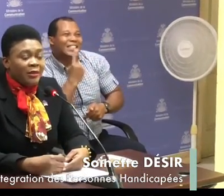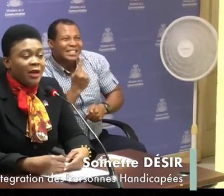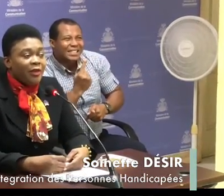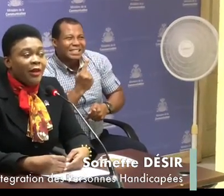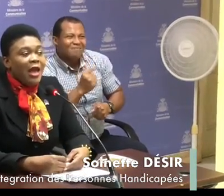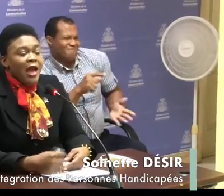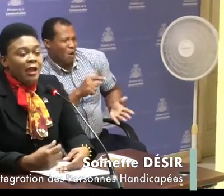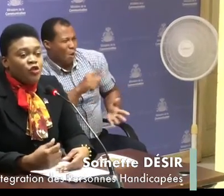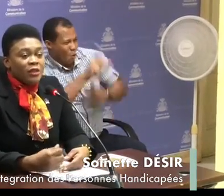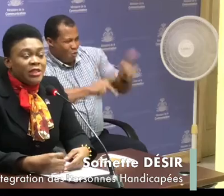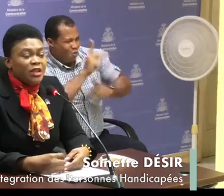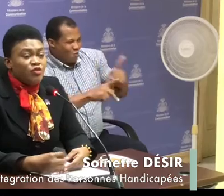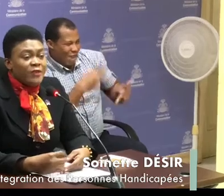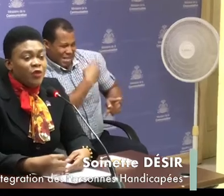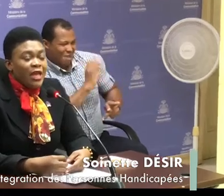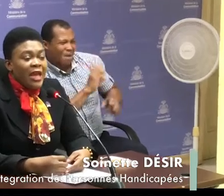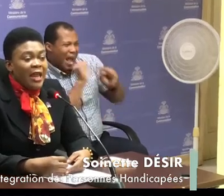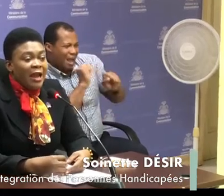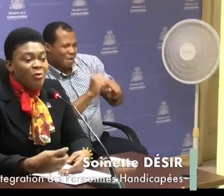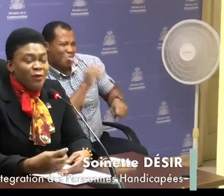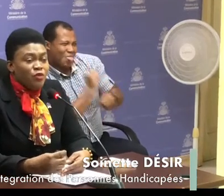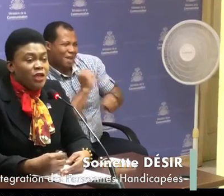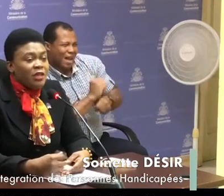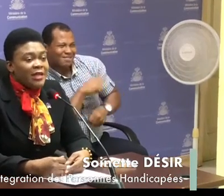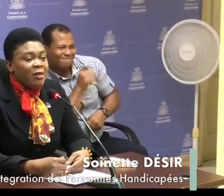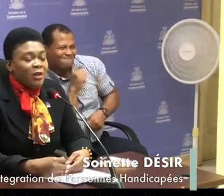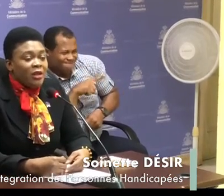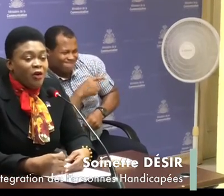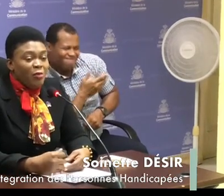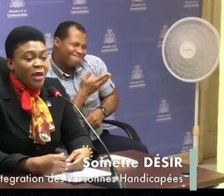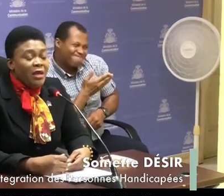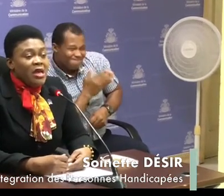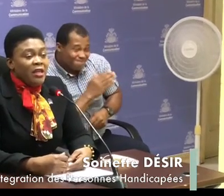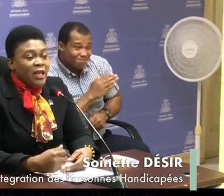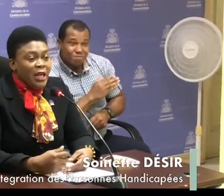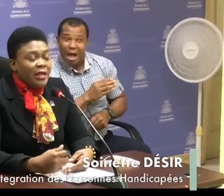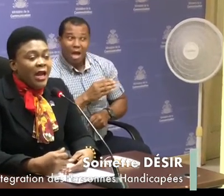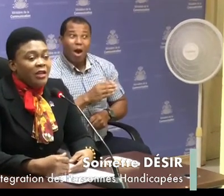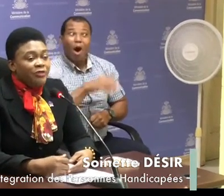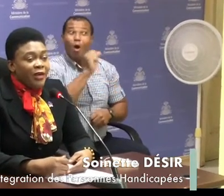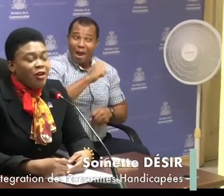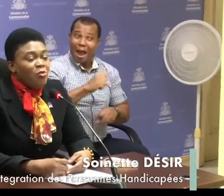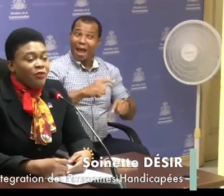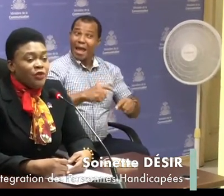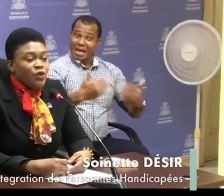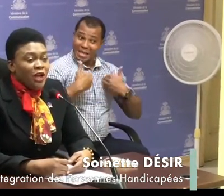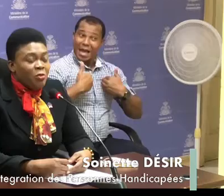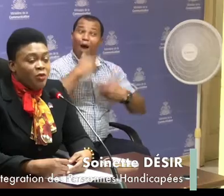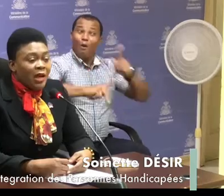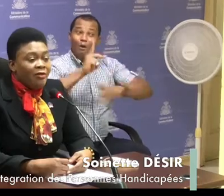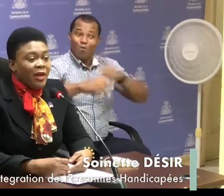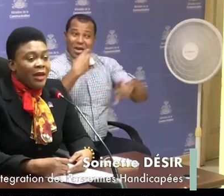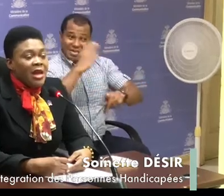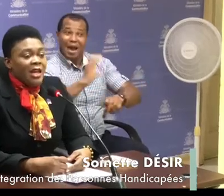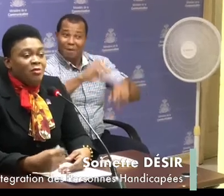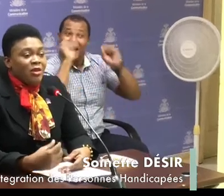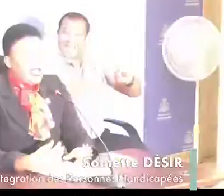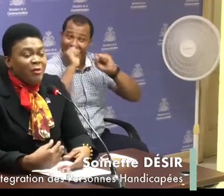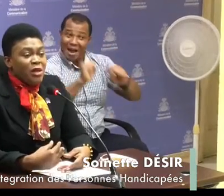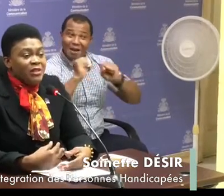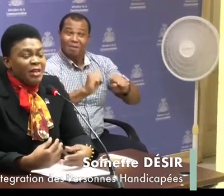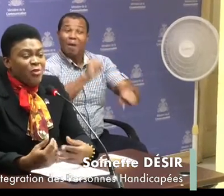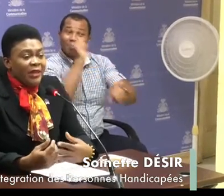handicapé qui travaille? Et aujourd'hui, nous dit que il y a un peu de monde qui est handicapé qui formé, il y a qui qualifié comme professionnel pour le travail.